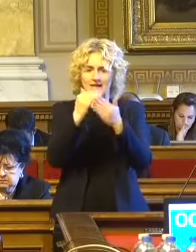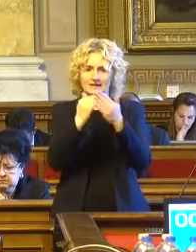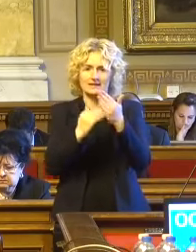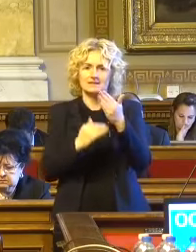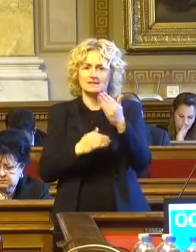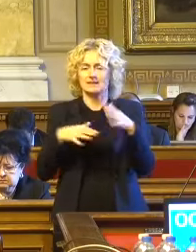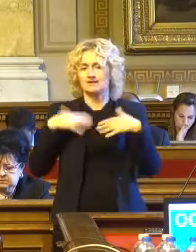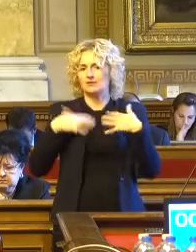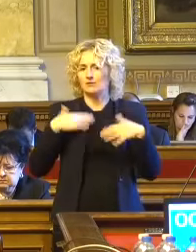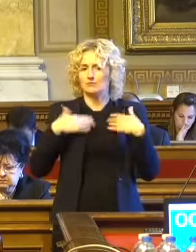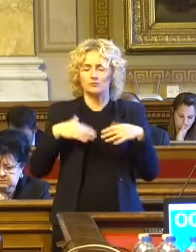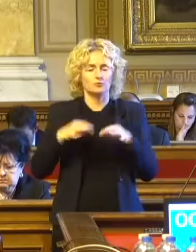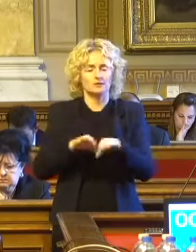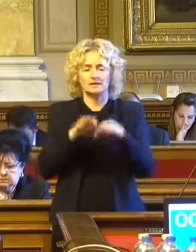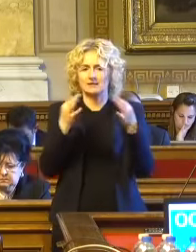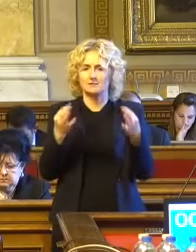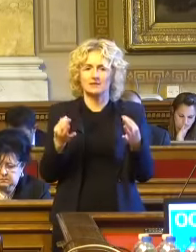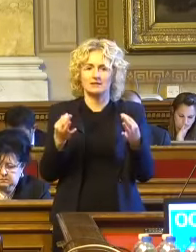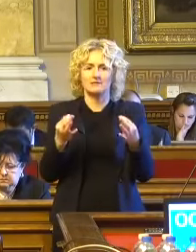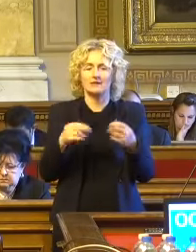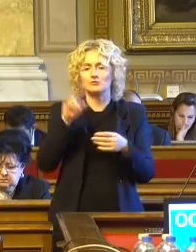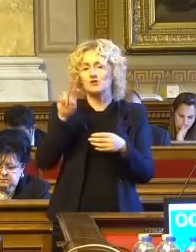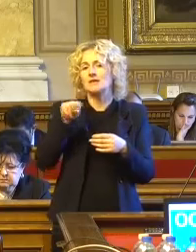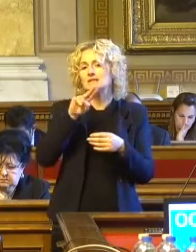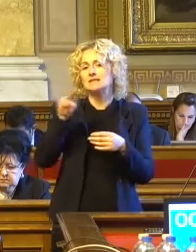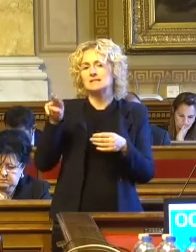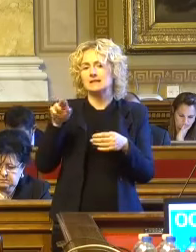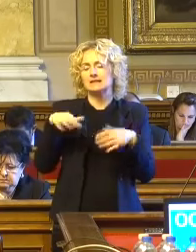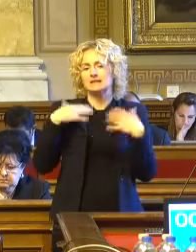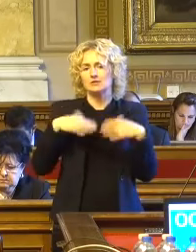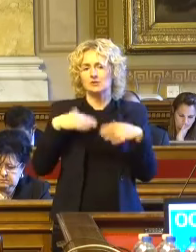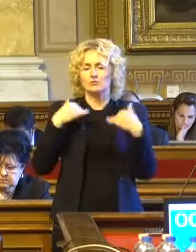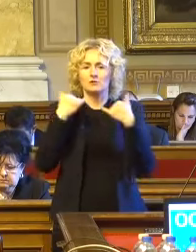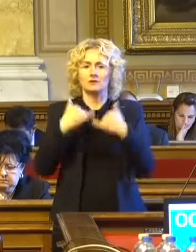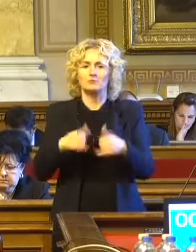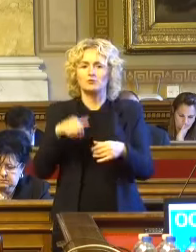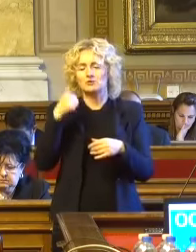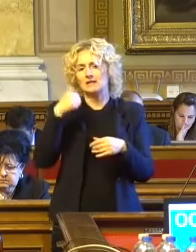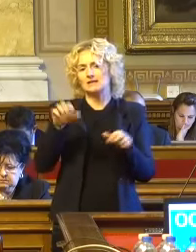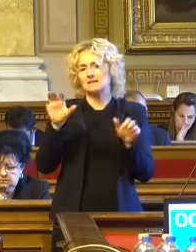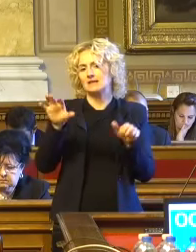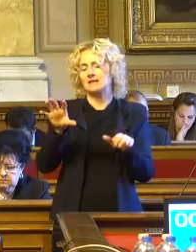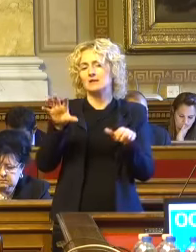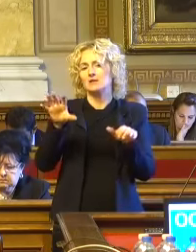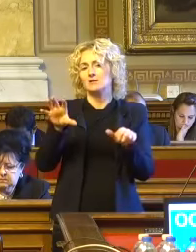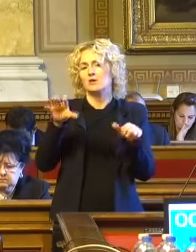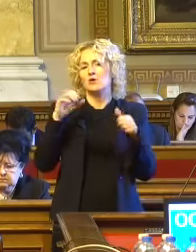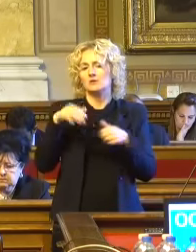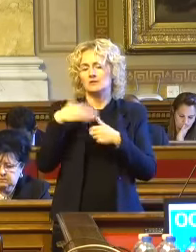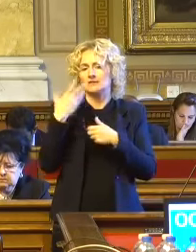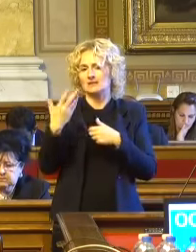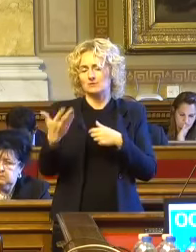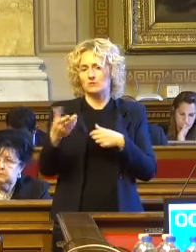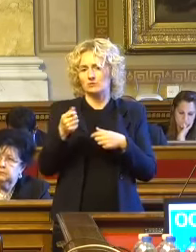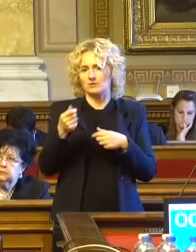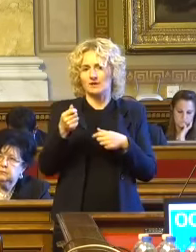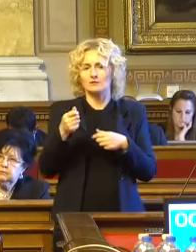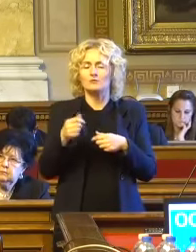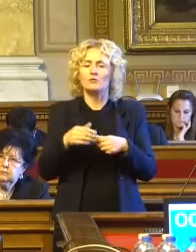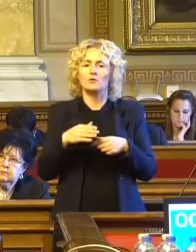tették nyilvánossá. A szentesi fürdőben jelenleg 1650 forint a belépő,